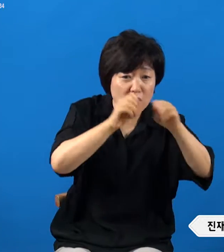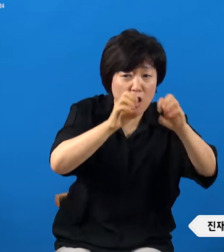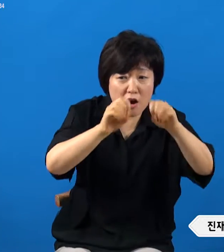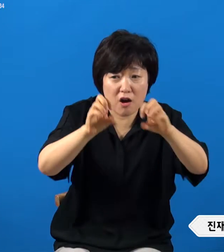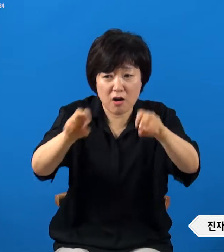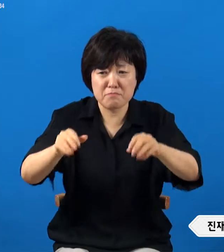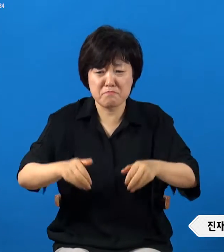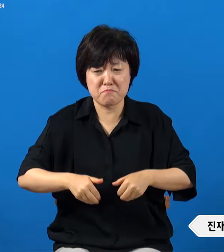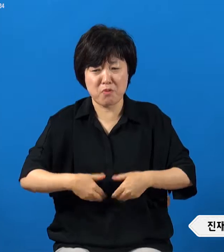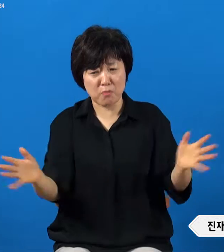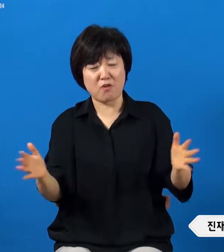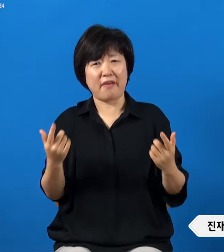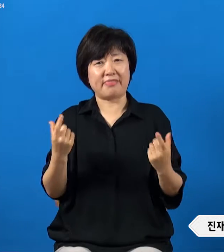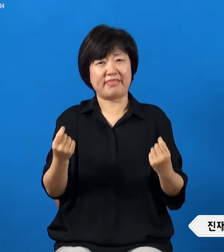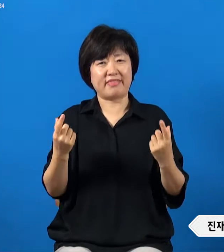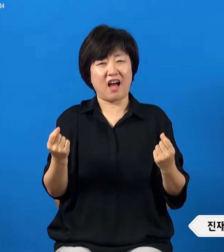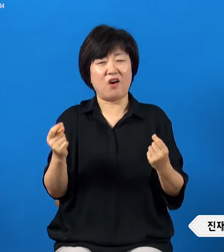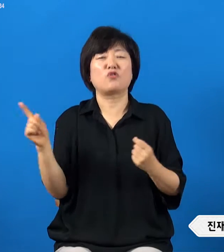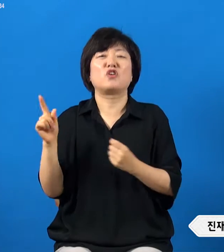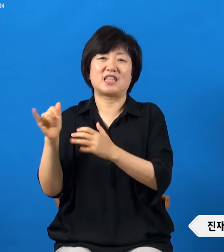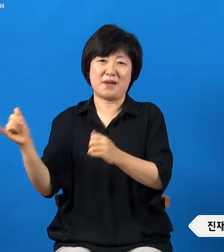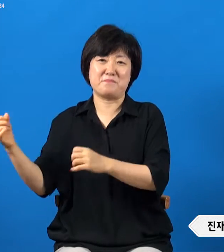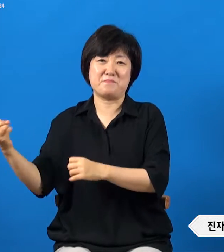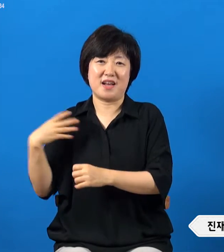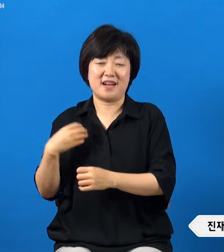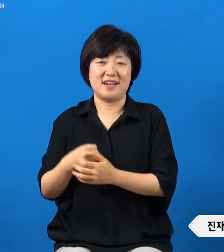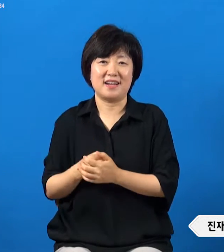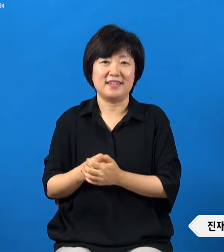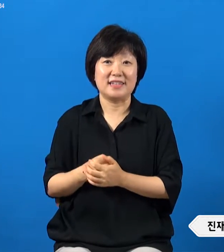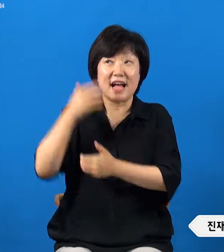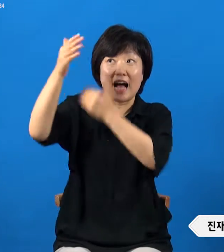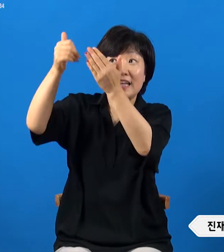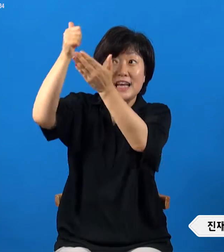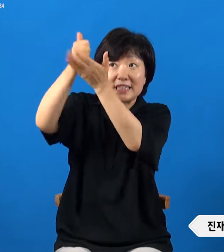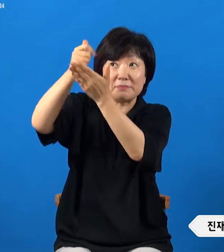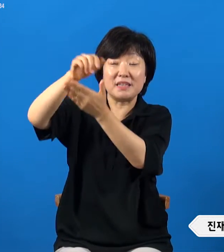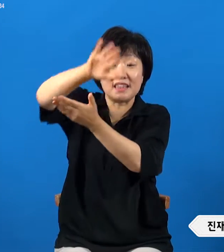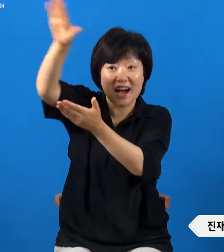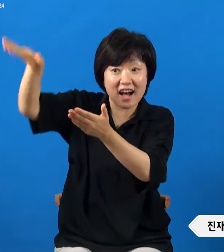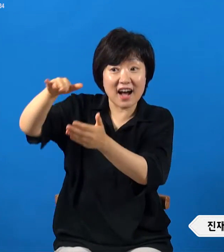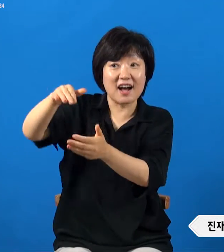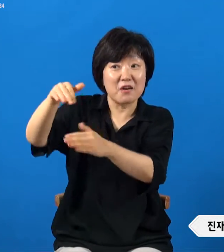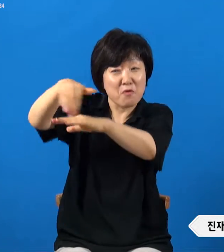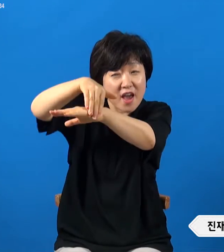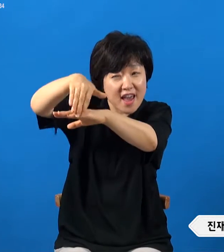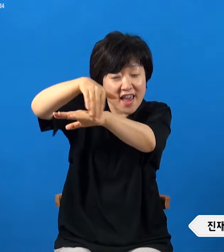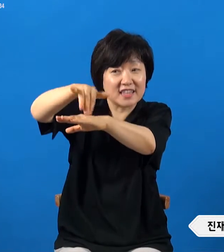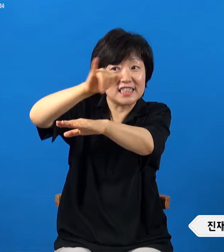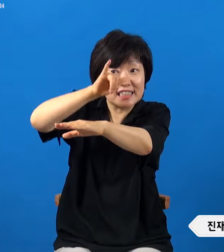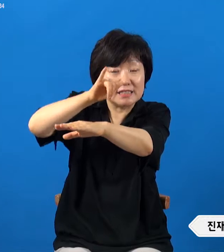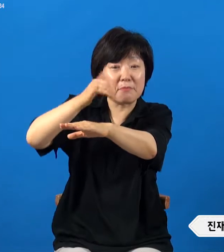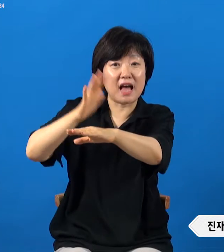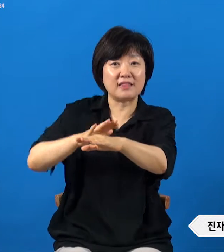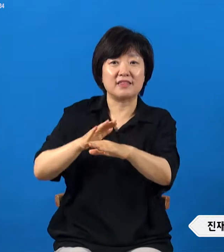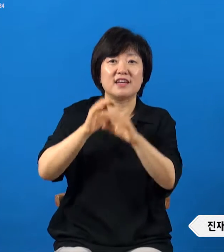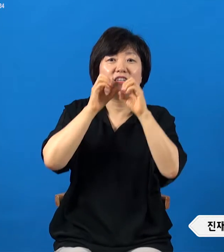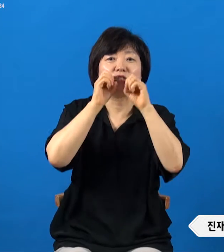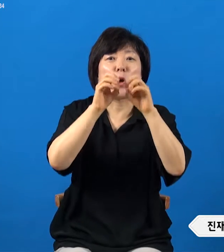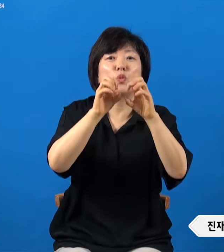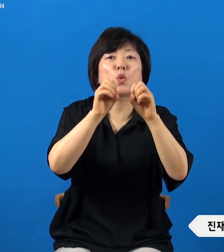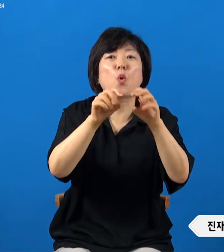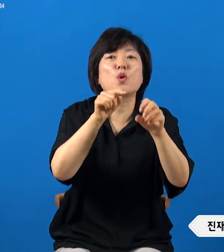말씀합니다. 하나님의 은혜를 주시지만 전도에 미련한 것을 통해 영혼을 구원하시는 하나님의